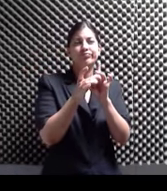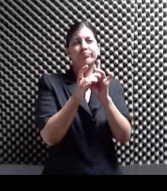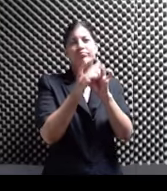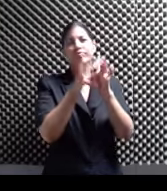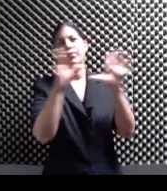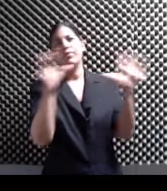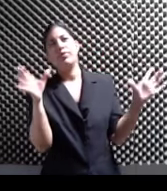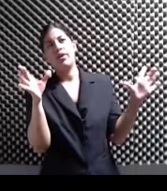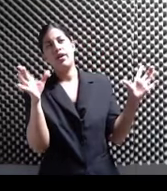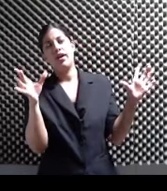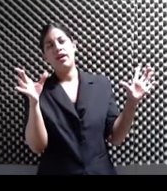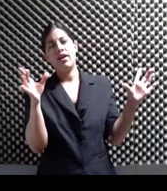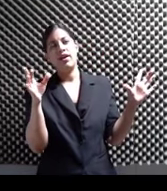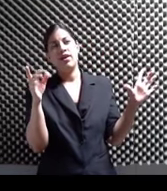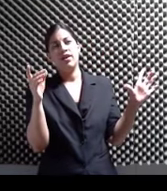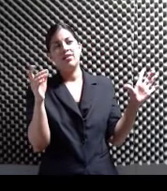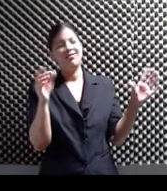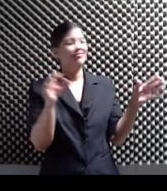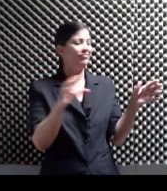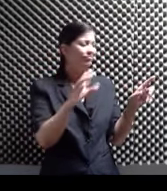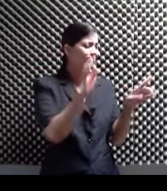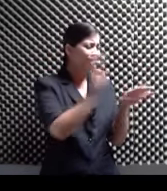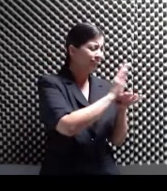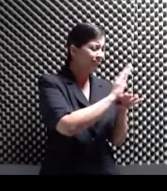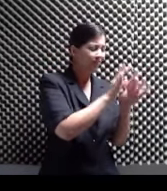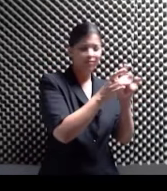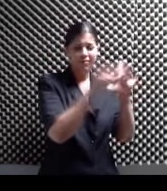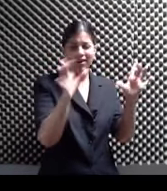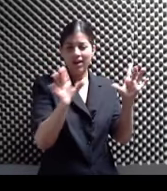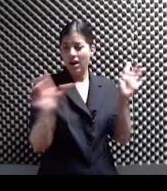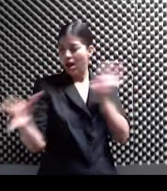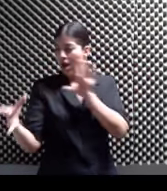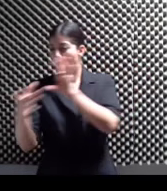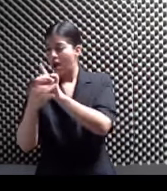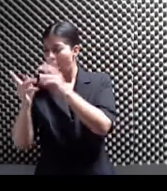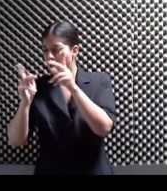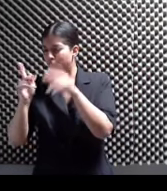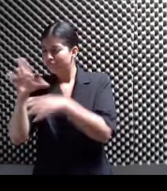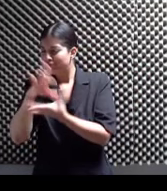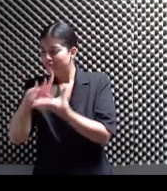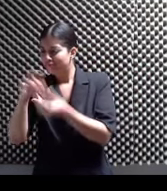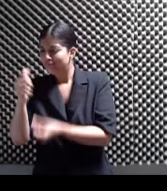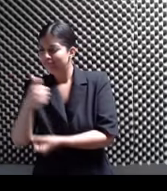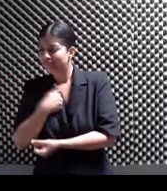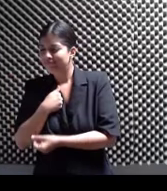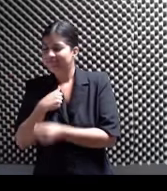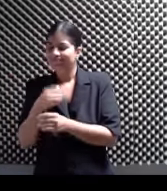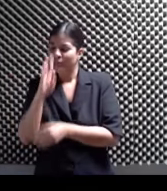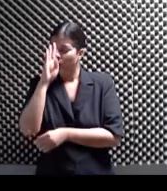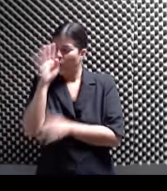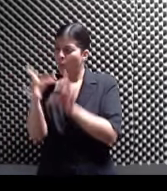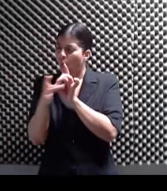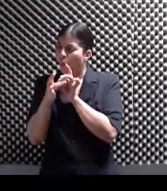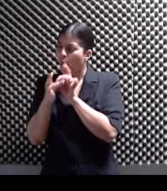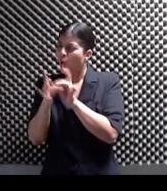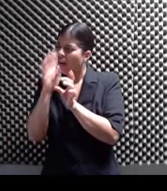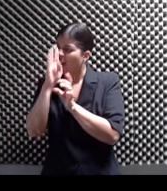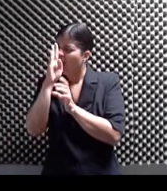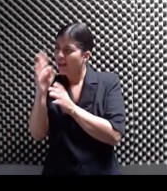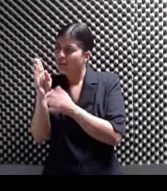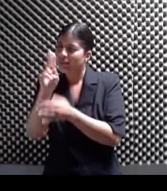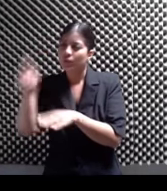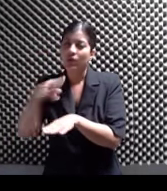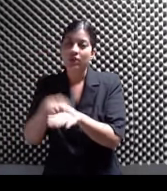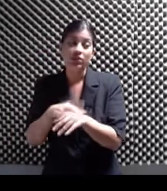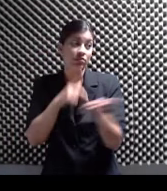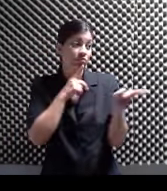tu esencia a través de básicamente vivir una experiencia en contacto directo con la naturaleza. Ay, eso okay, me gusta. O sea que